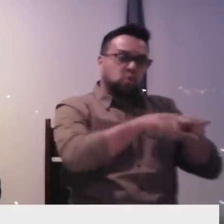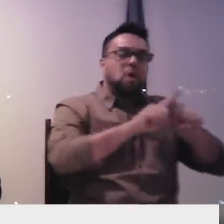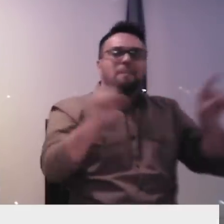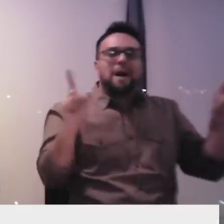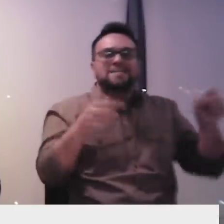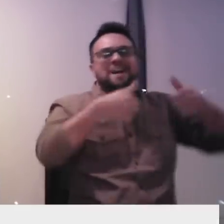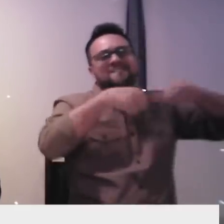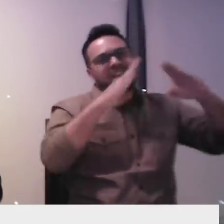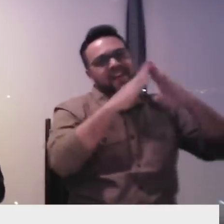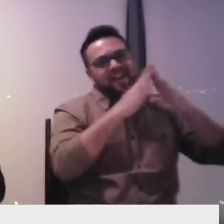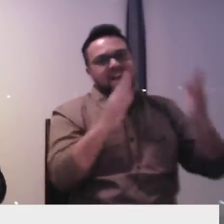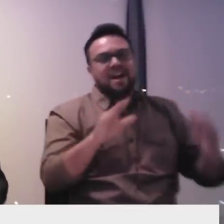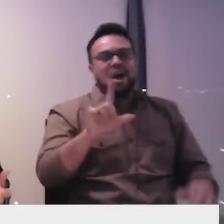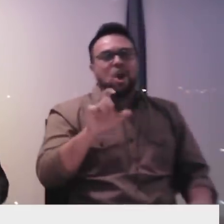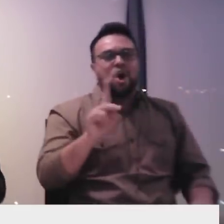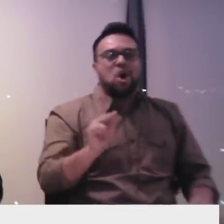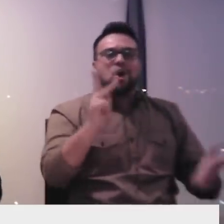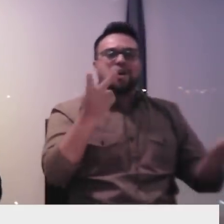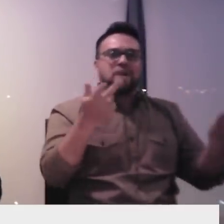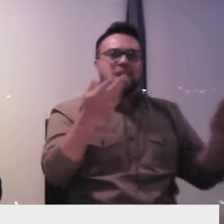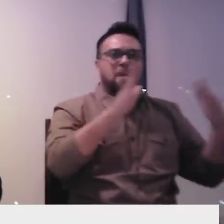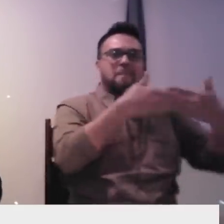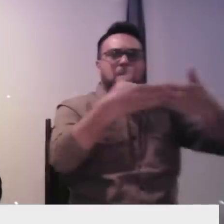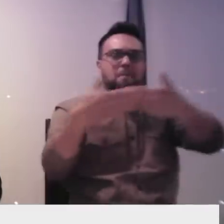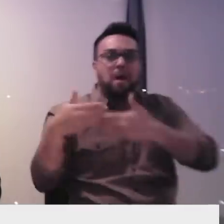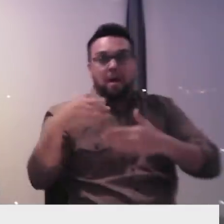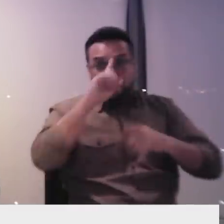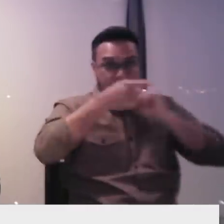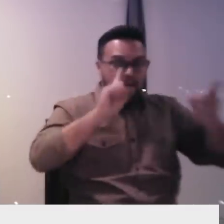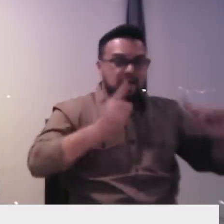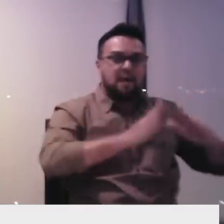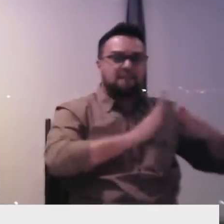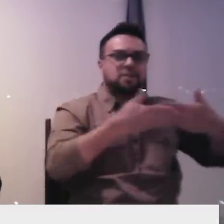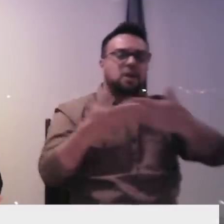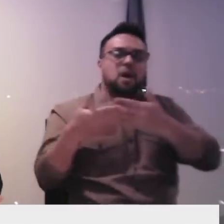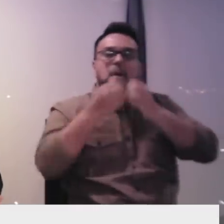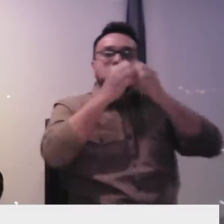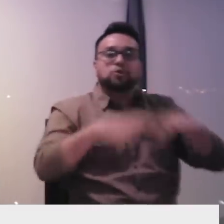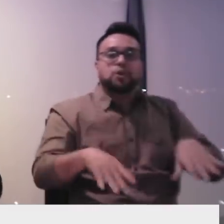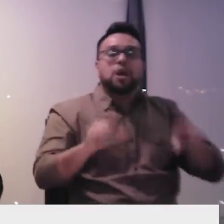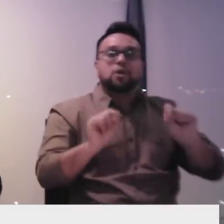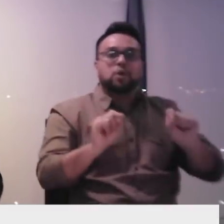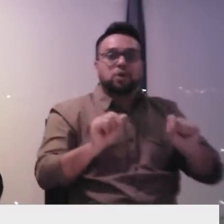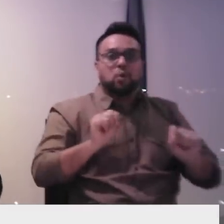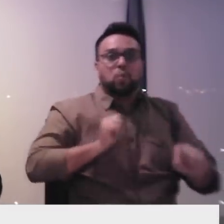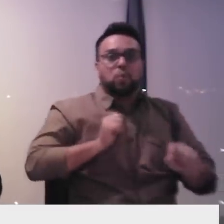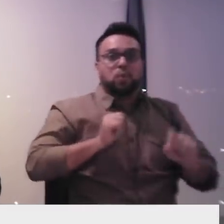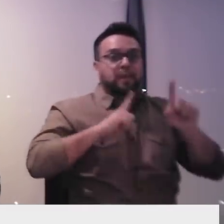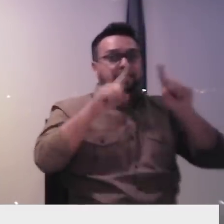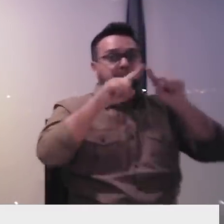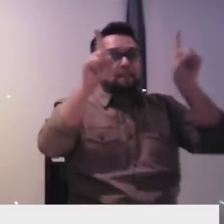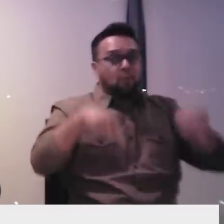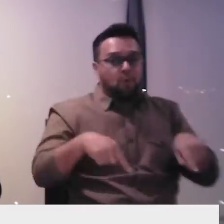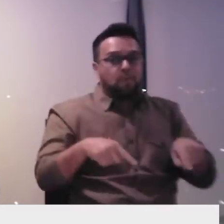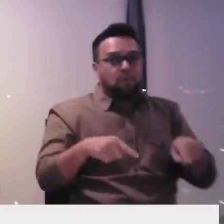casa, lockdown, feche tudo, tá? Só não foi prejudicado o servidor público, que tem estabilidade.